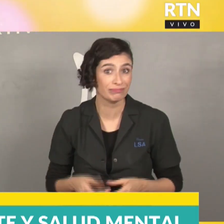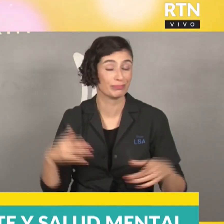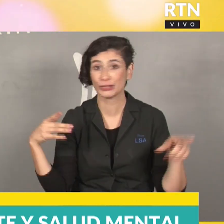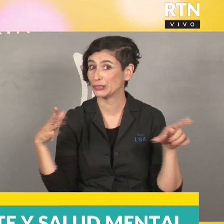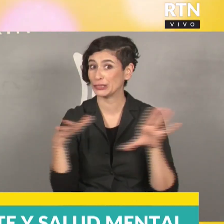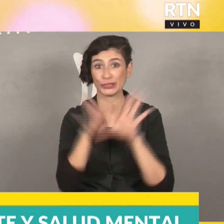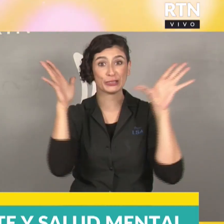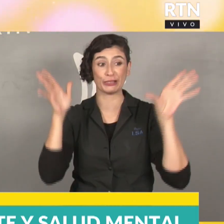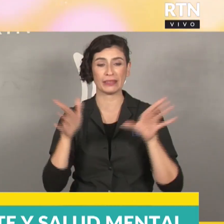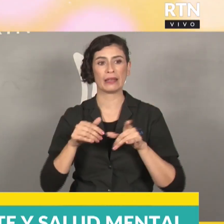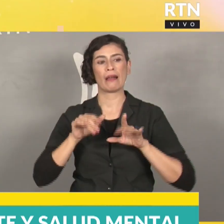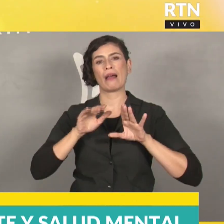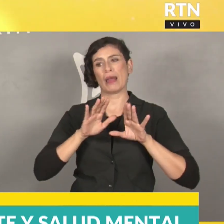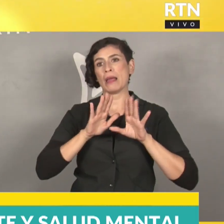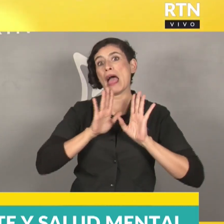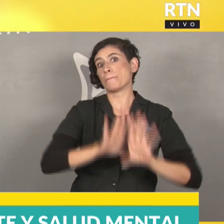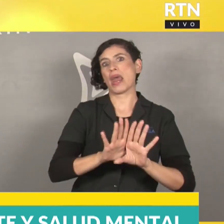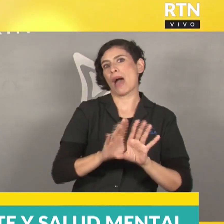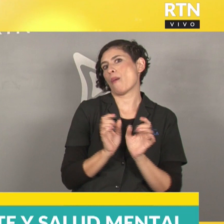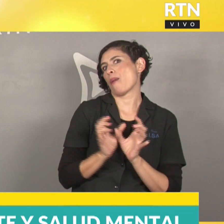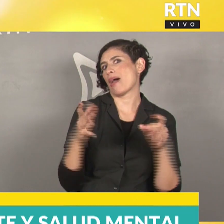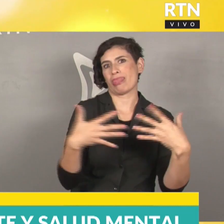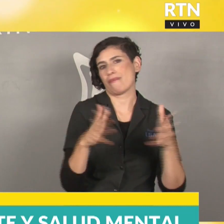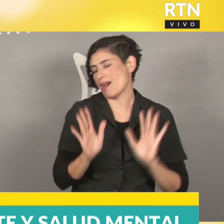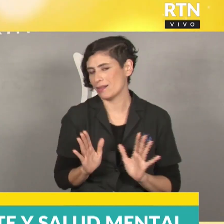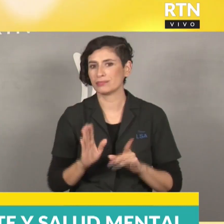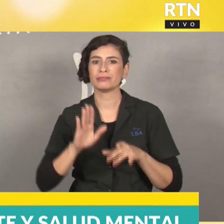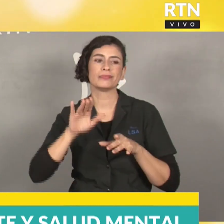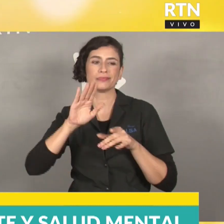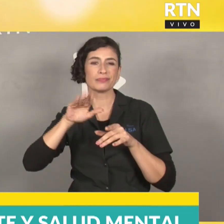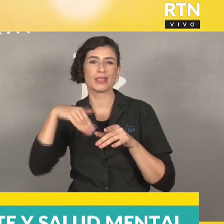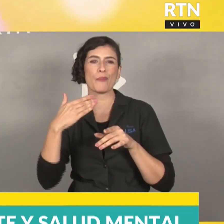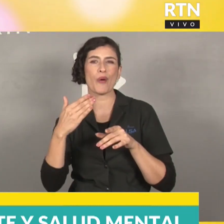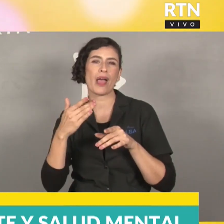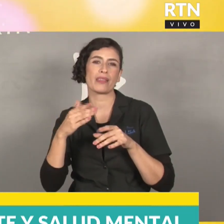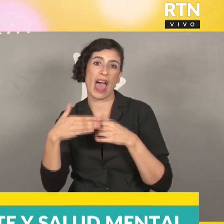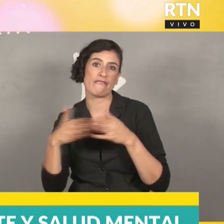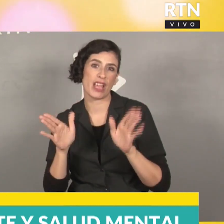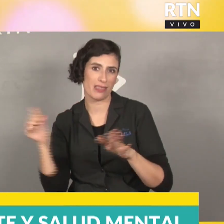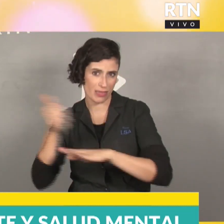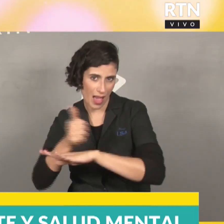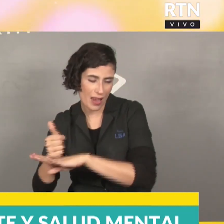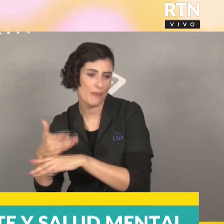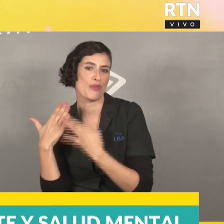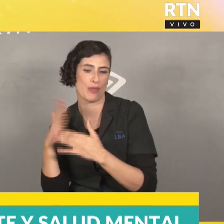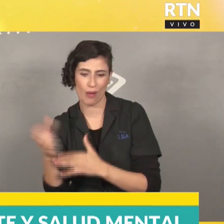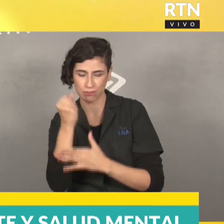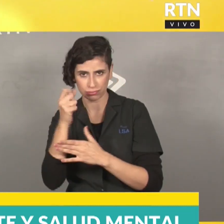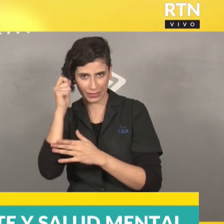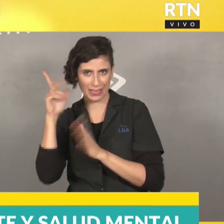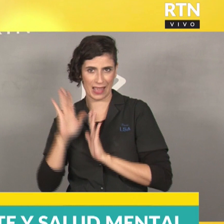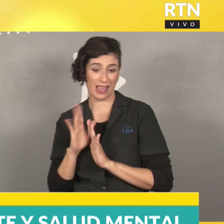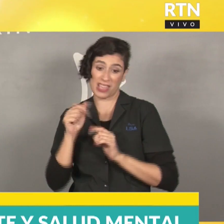pausa y ahora el año pasado la retomamos y ya la pudimos estrenar y nada, ya sale a rodar. ¿Dónde está? Año. ¿Dónde